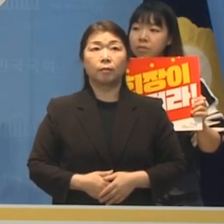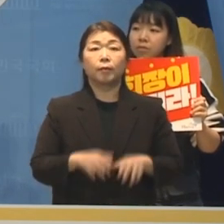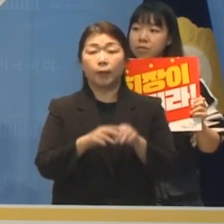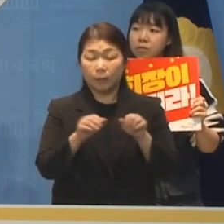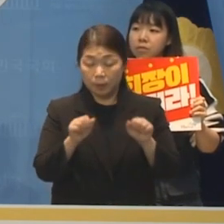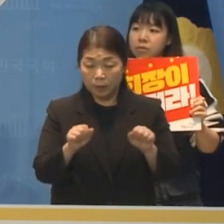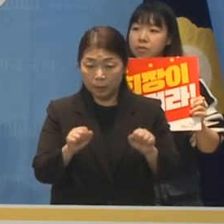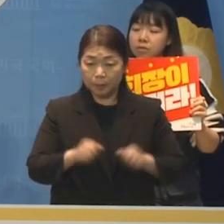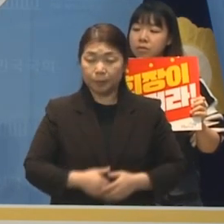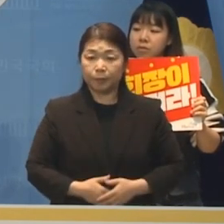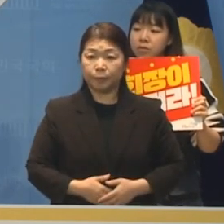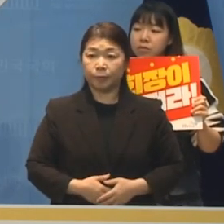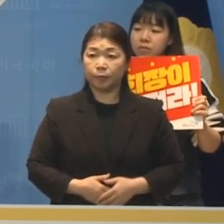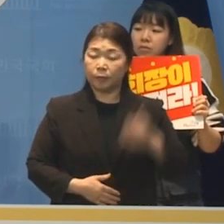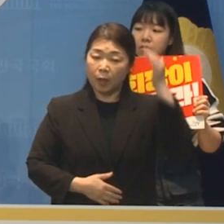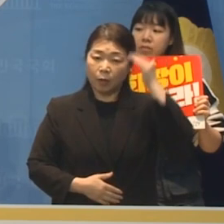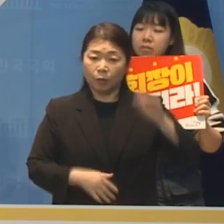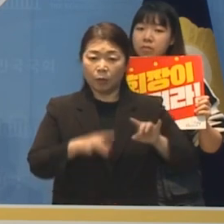안녕하십니까.